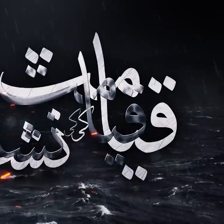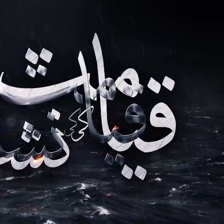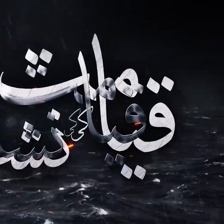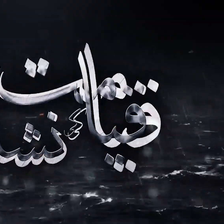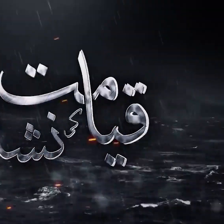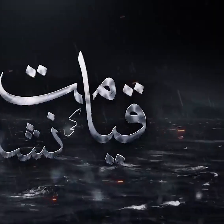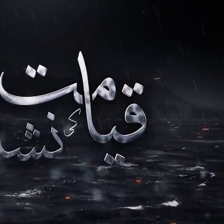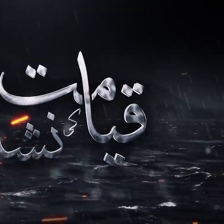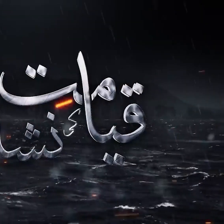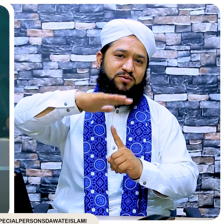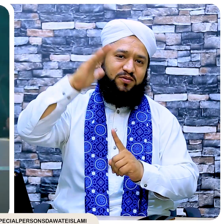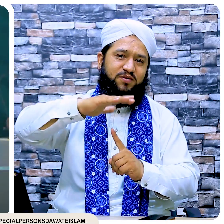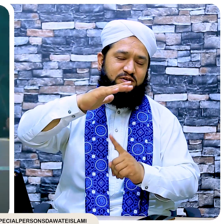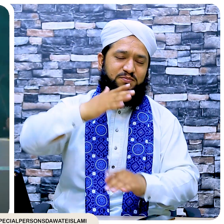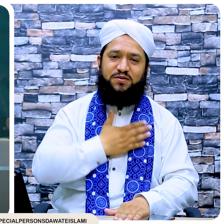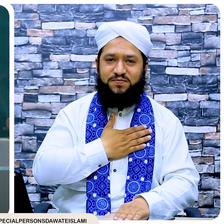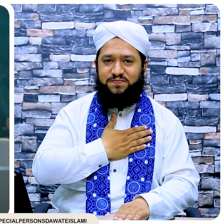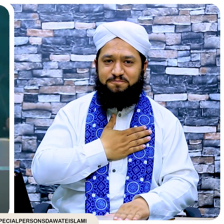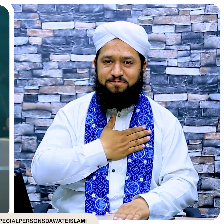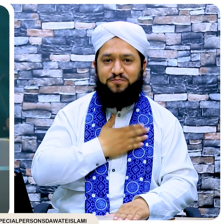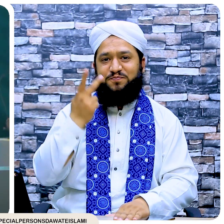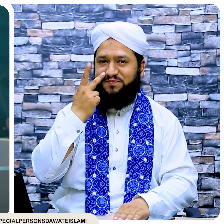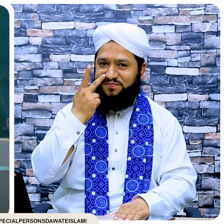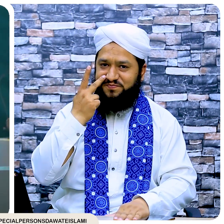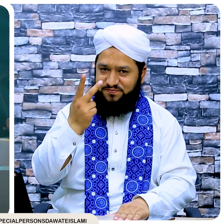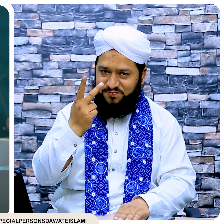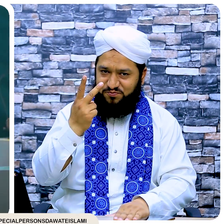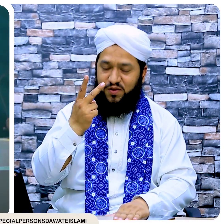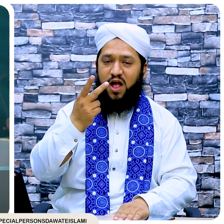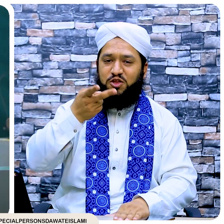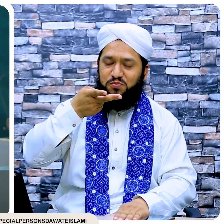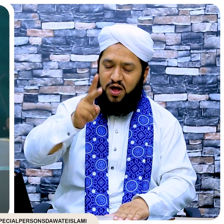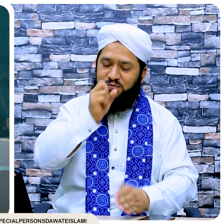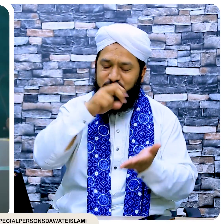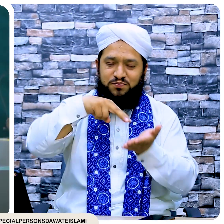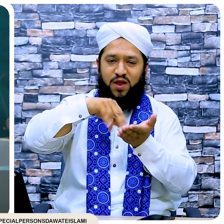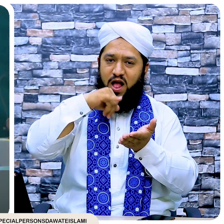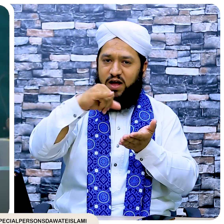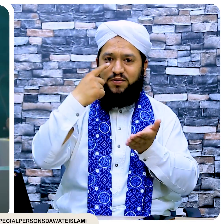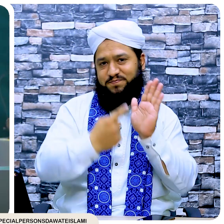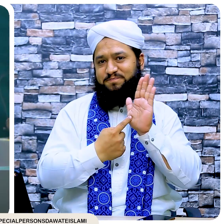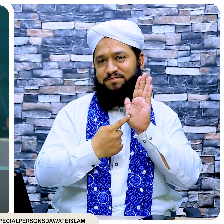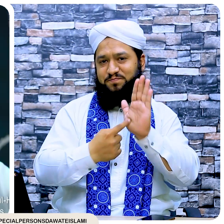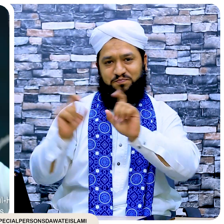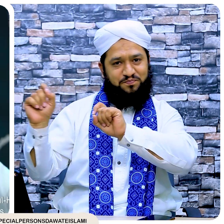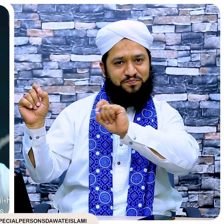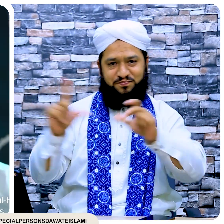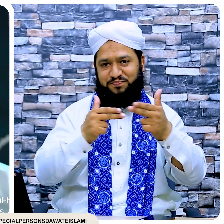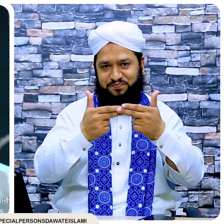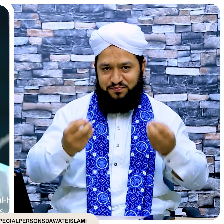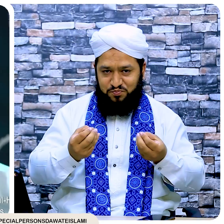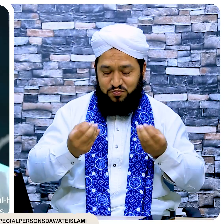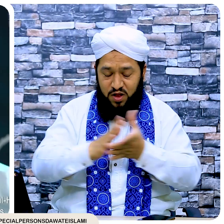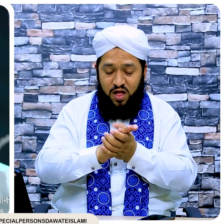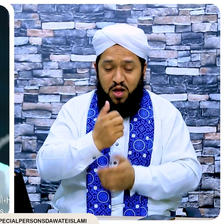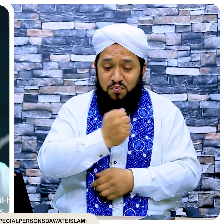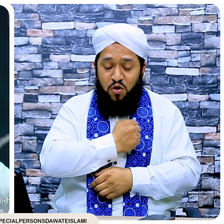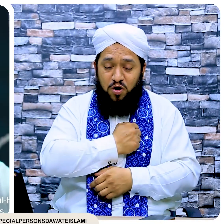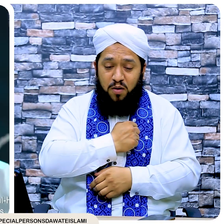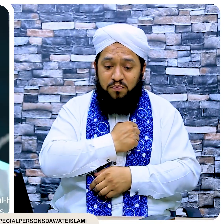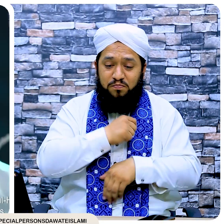السلام علیکم ورحمۃ اللہ وبرکاتہ۔ ناظرین، ایک بار پھر قیامت کی نشانیاں ایپیسوڈ لے کر حاضر ہیں، اور محرم الحرام کا